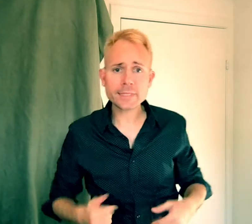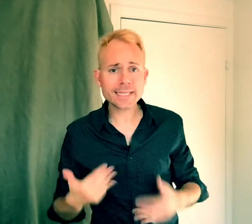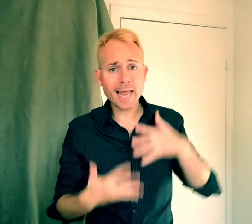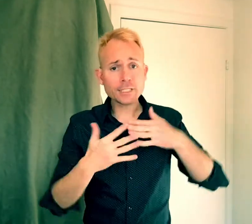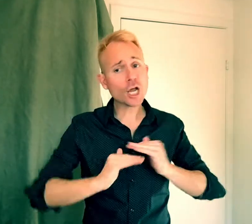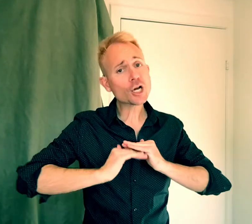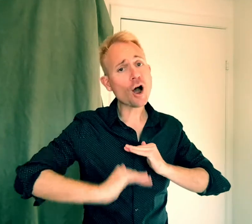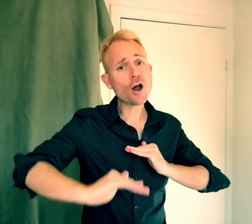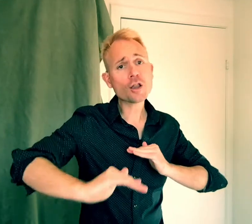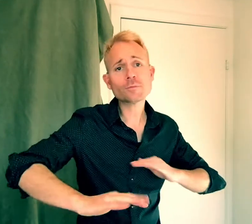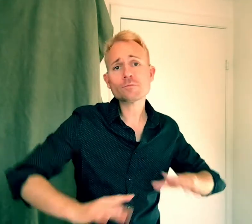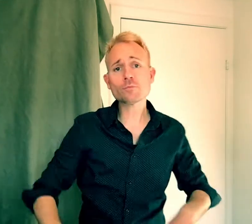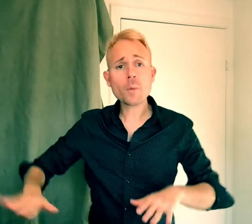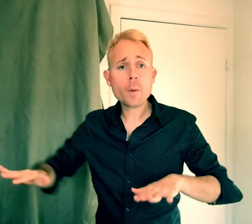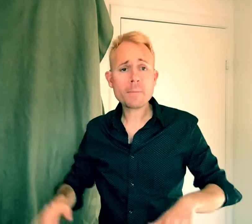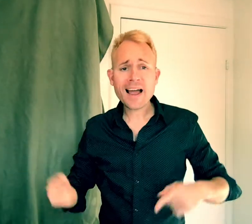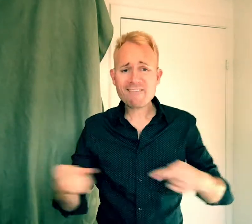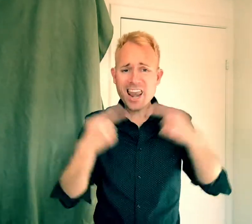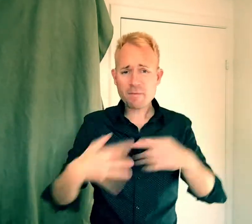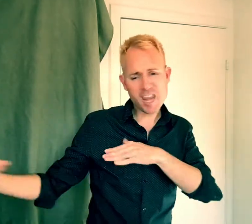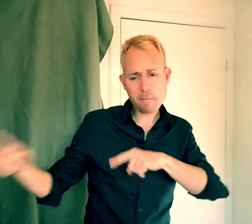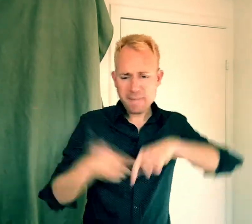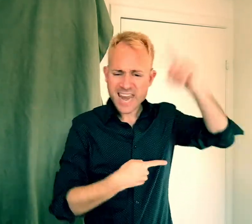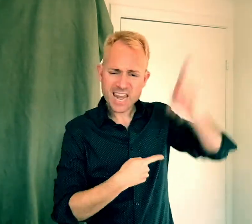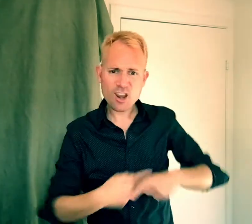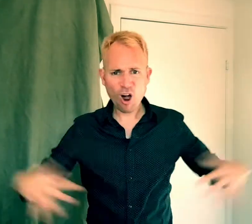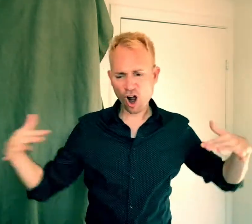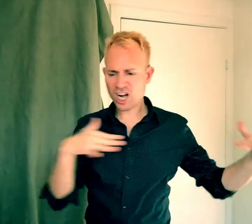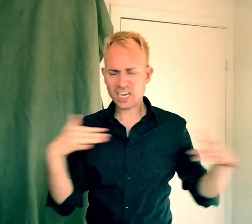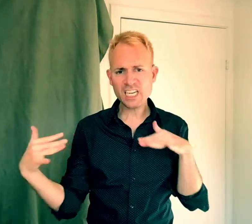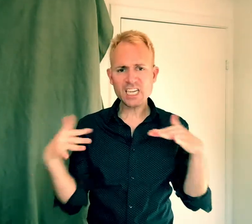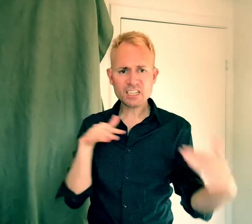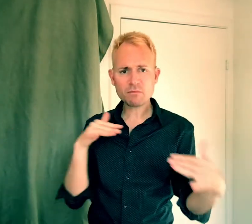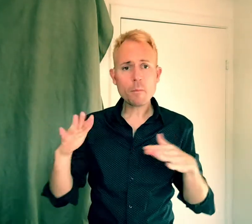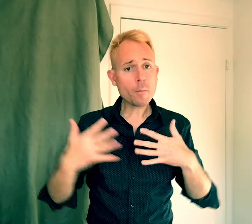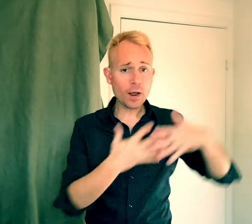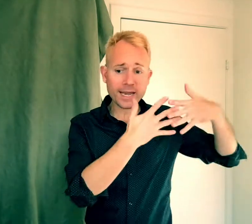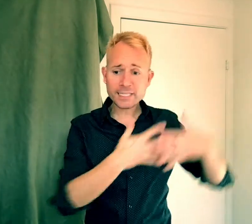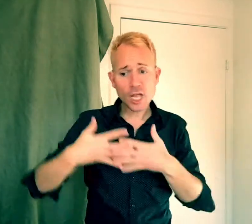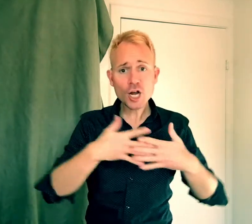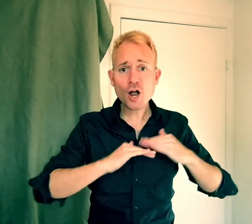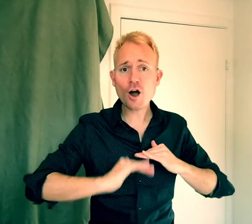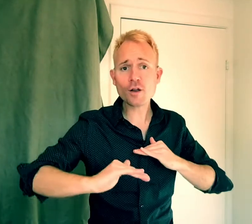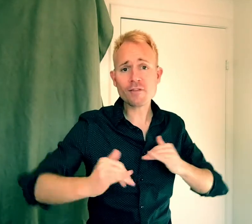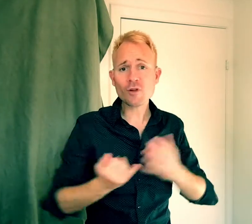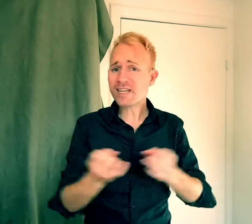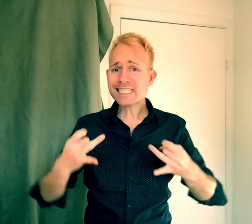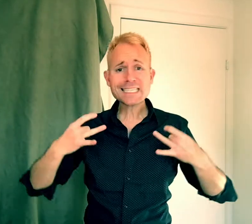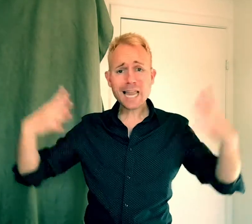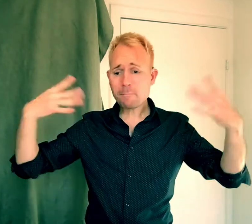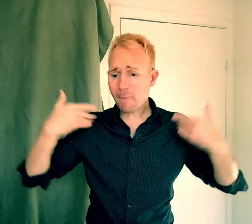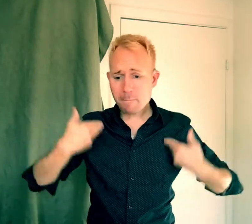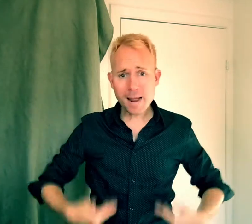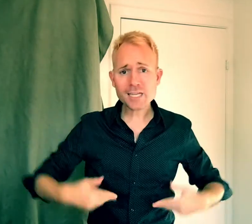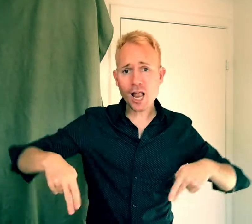danskrund. Rivaler spænder ben og føler drivet på danskrund. Men hvis du ikke slipper mig så